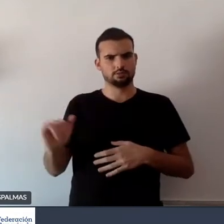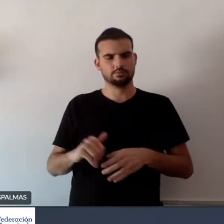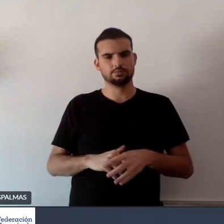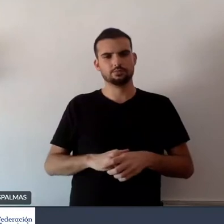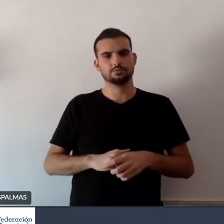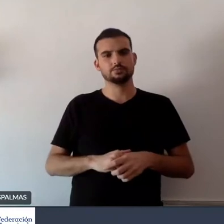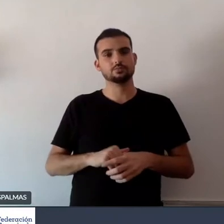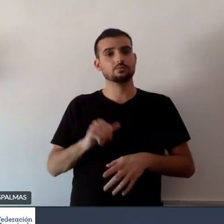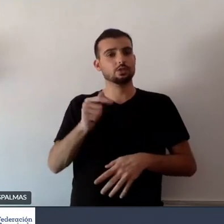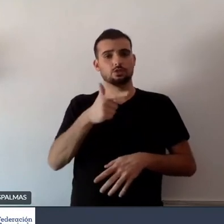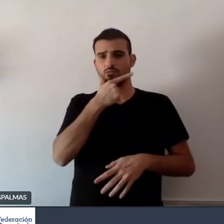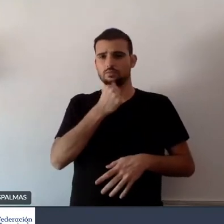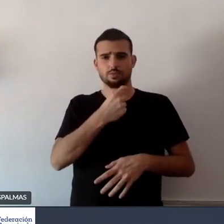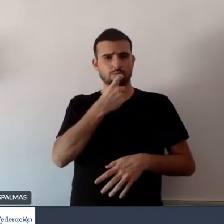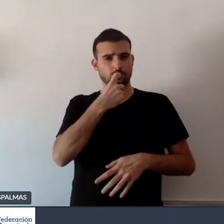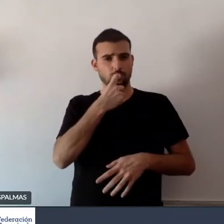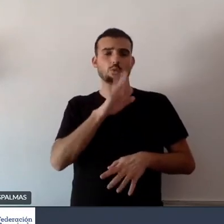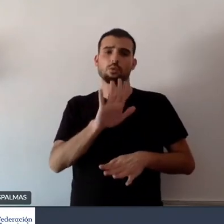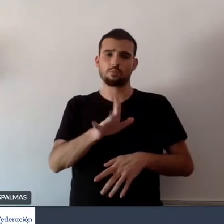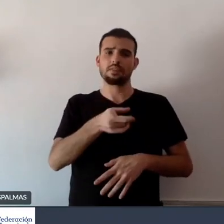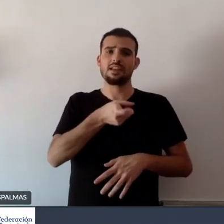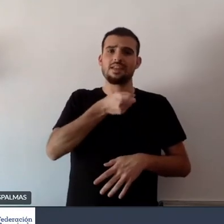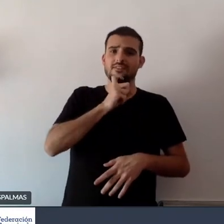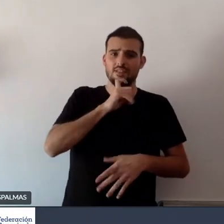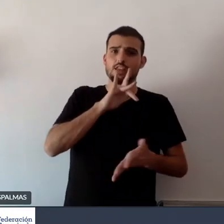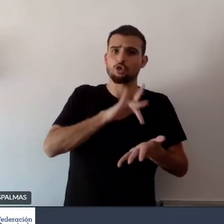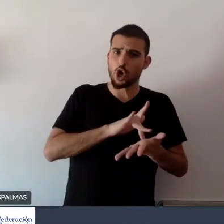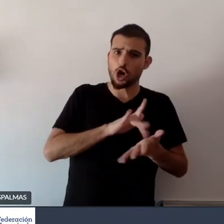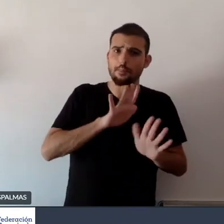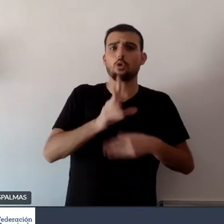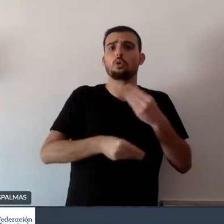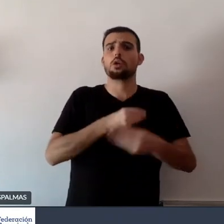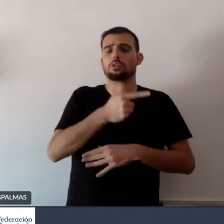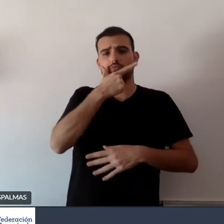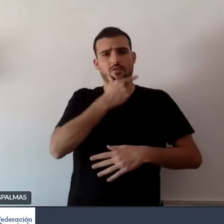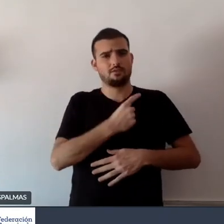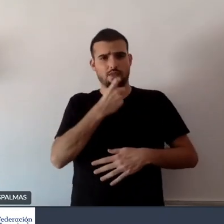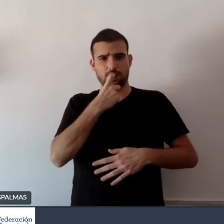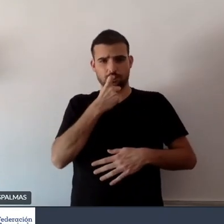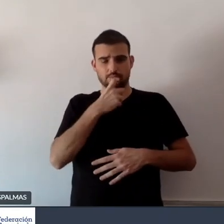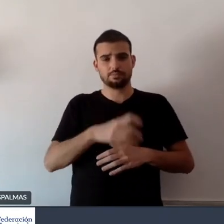Muy simple. Muy difícil de hacer, pero muy simple. Spanish pick and roll.